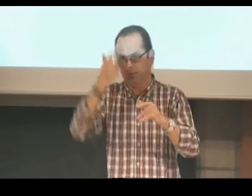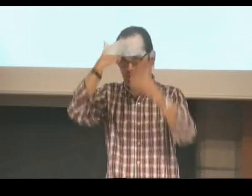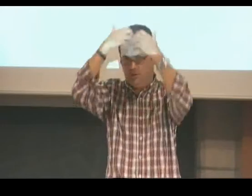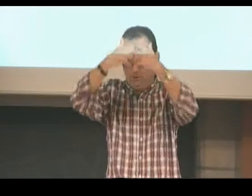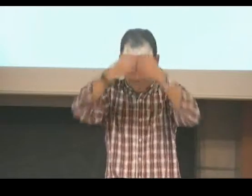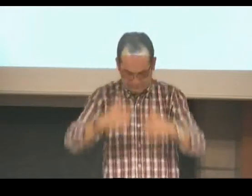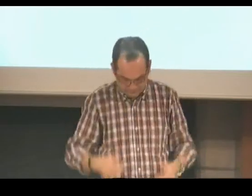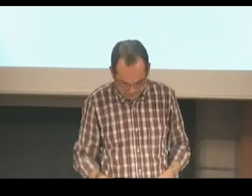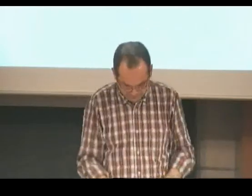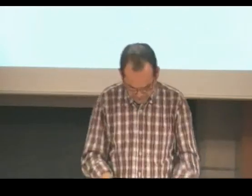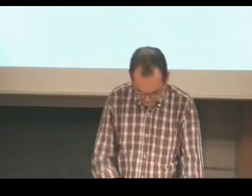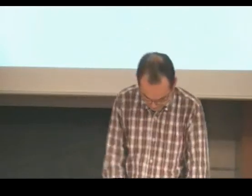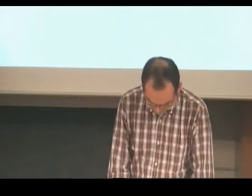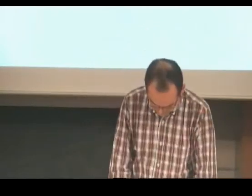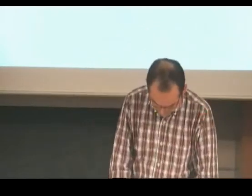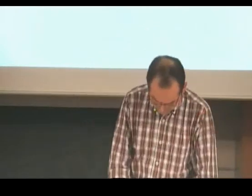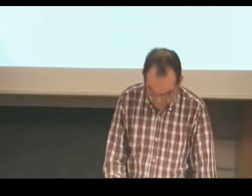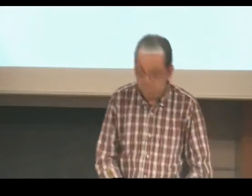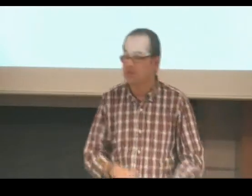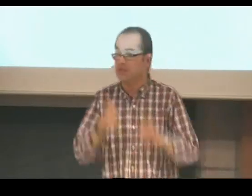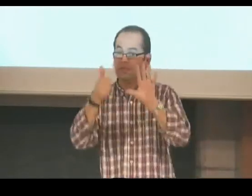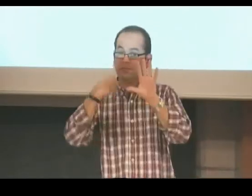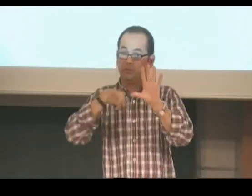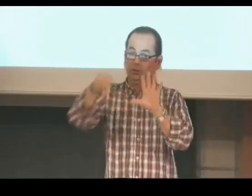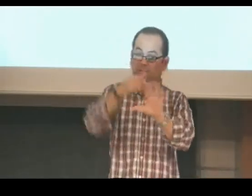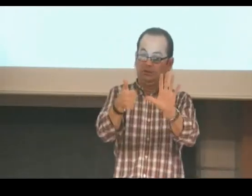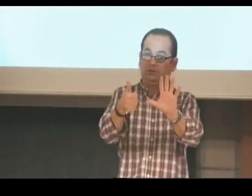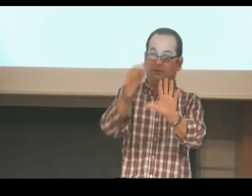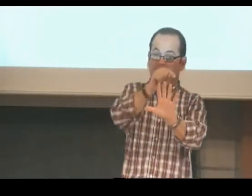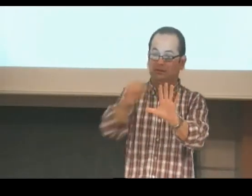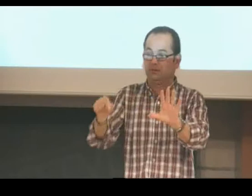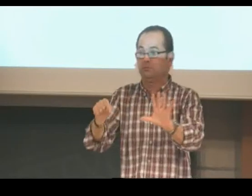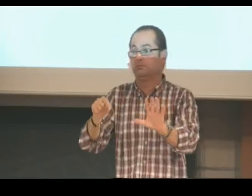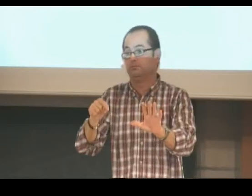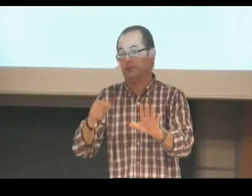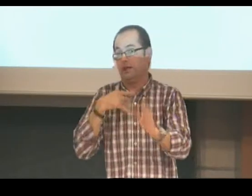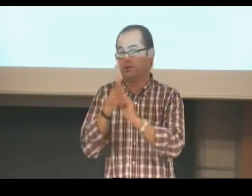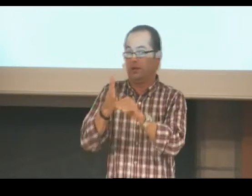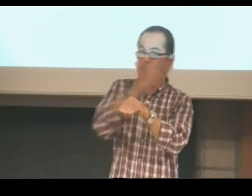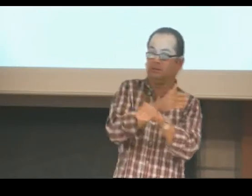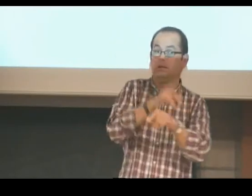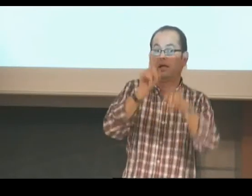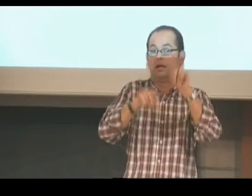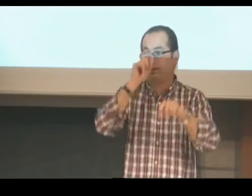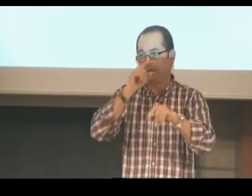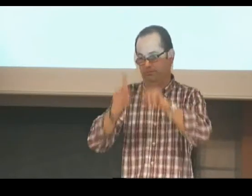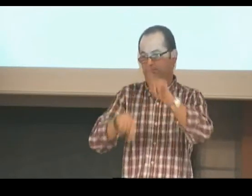Tot i que siguin bilingües, tot i que coneixin altres llengües, la seva llengua materna ha de ser la llengua de signes per formar part d'aquest